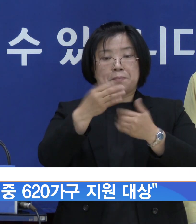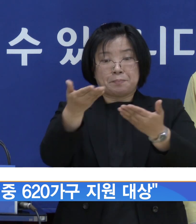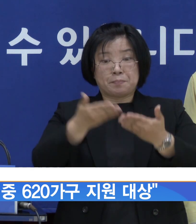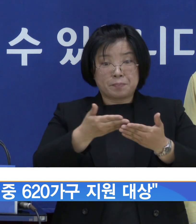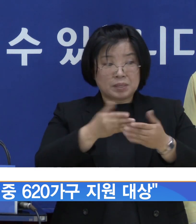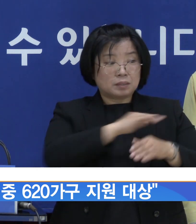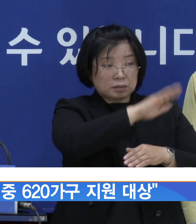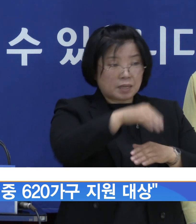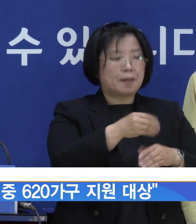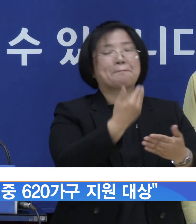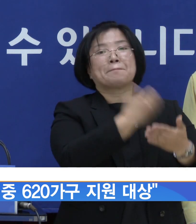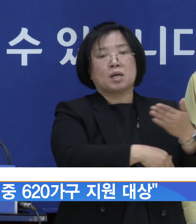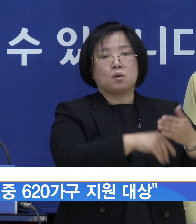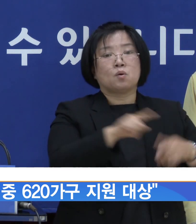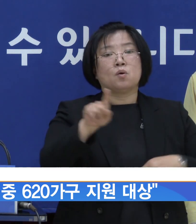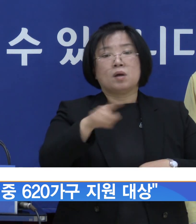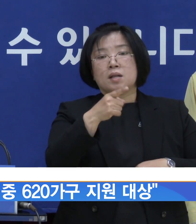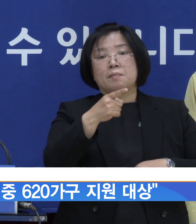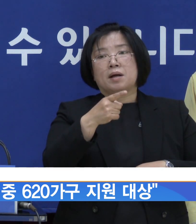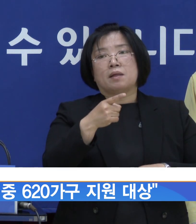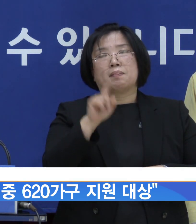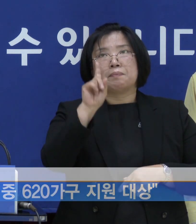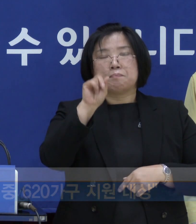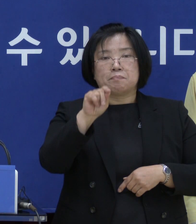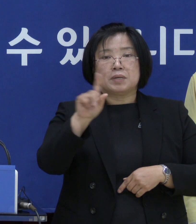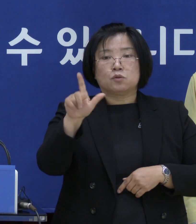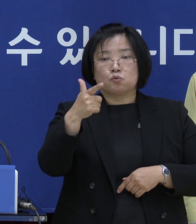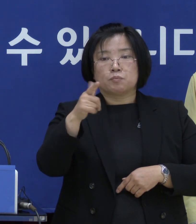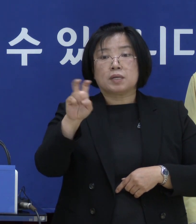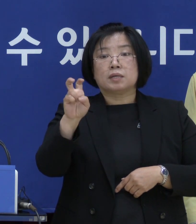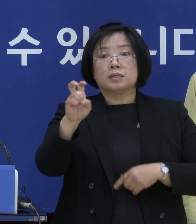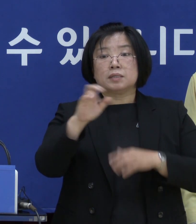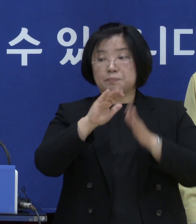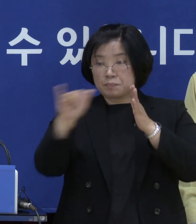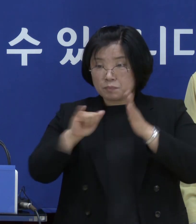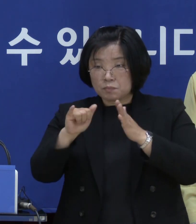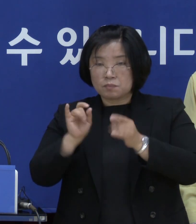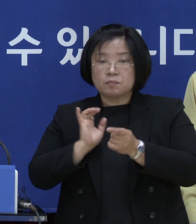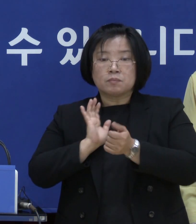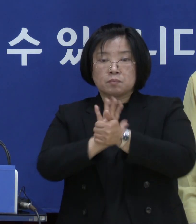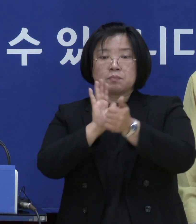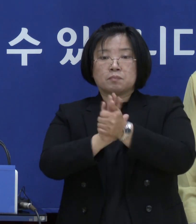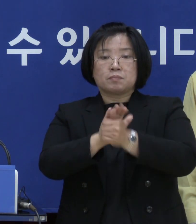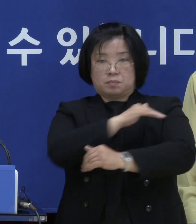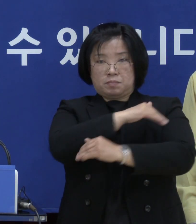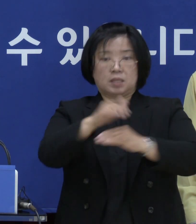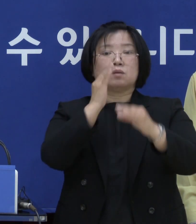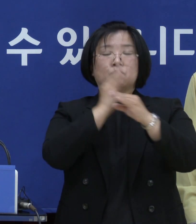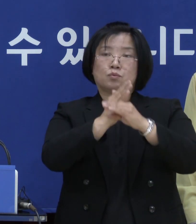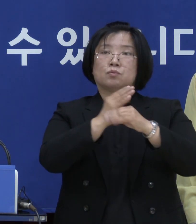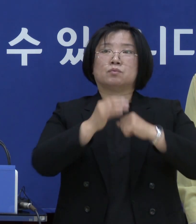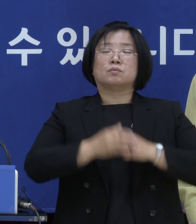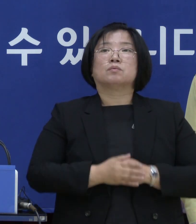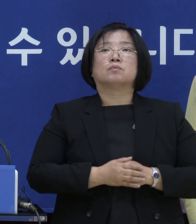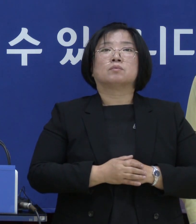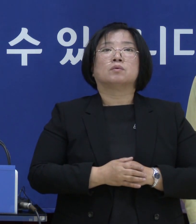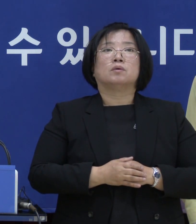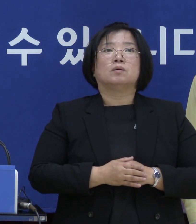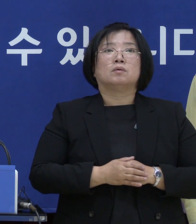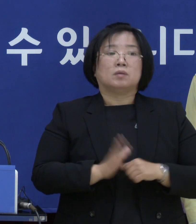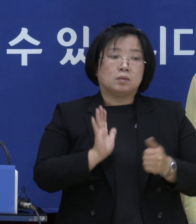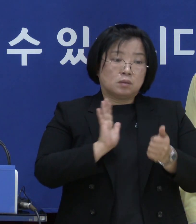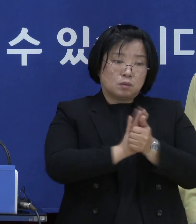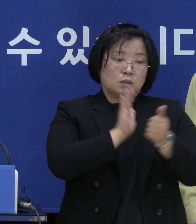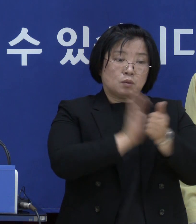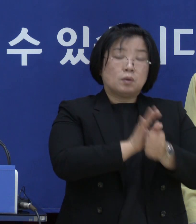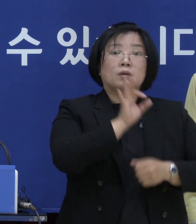1만 620가구가 지원받을 것이라고 예상합니다. 지원액은